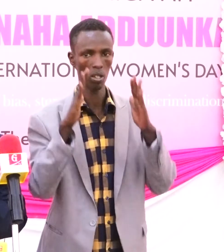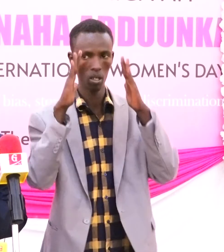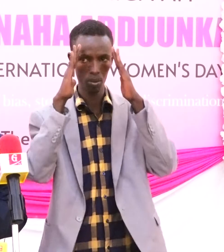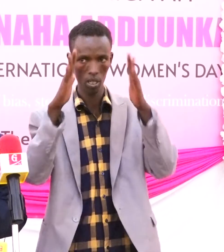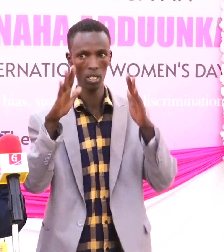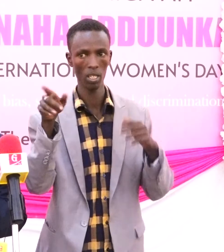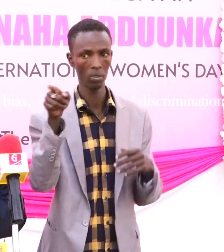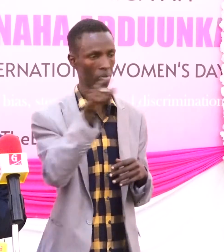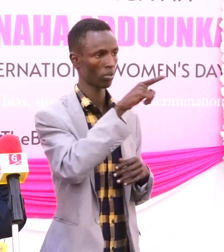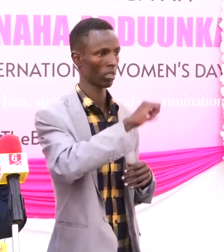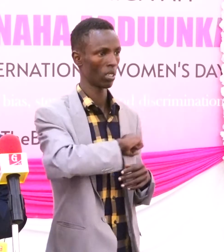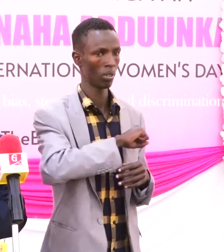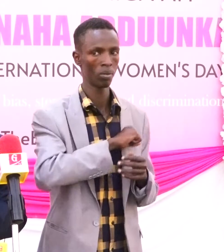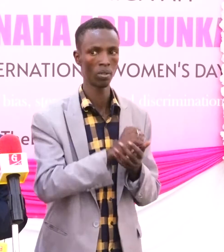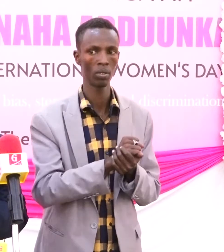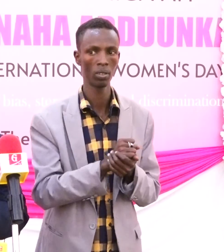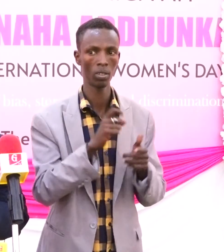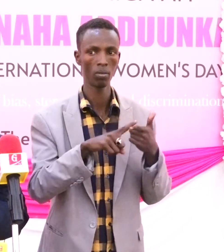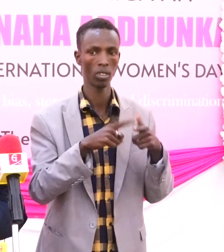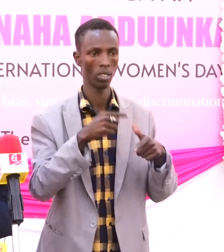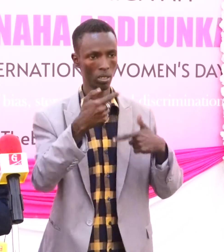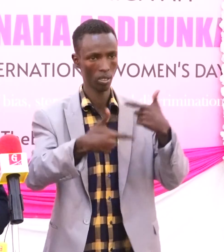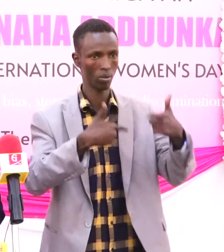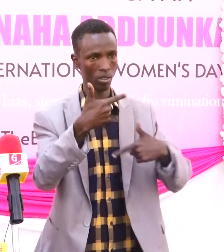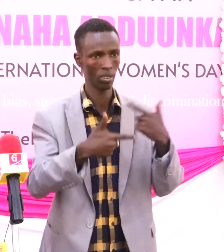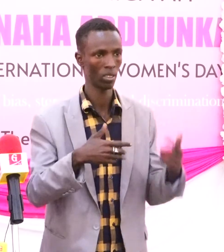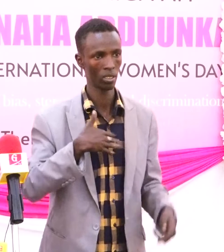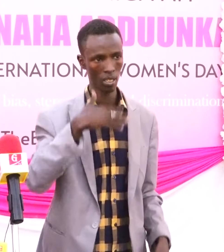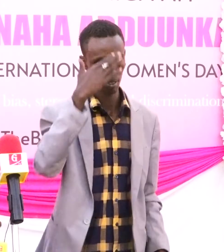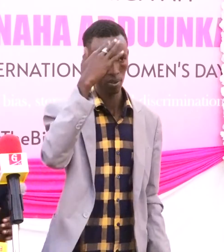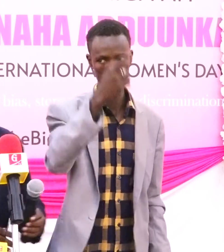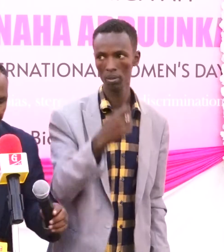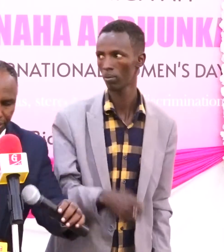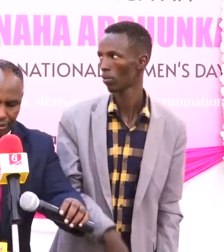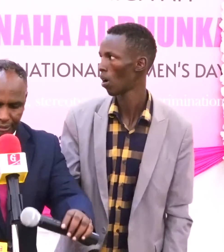heerka aad joogtaan waxaanan leeyahay halkaa ka sii wada wasalaamu calaykum waraxmatullahi wabarakaatu